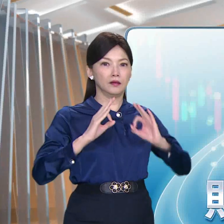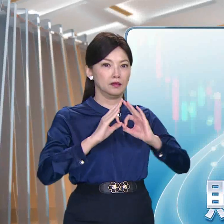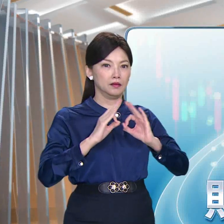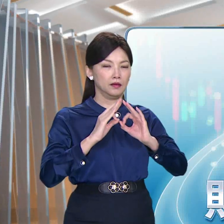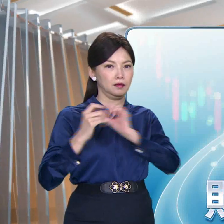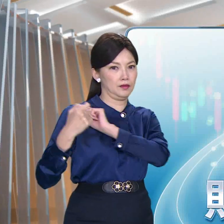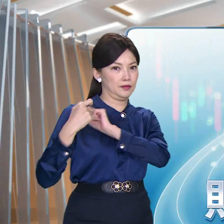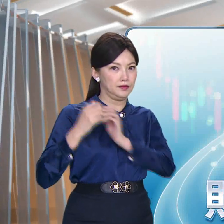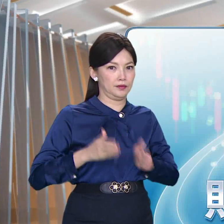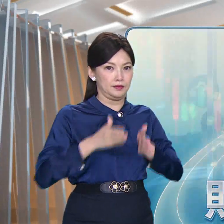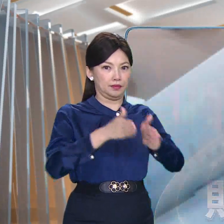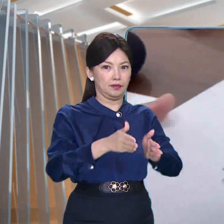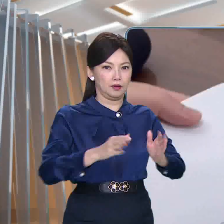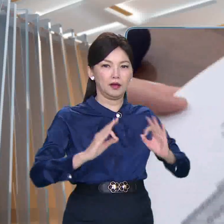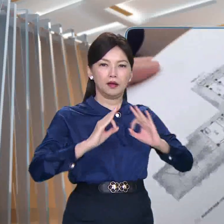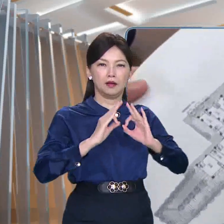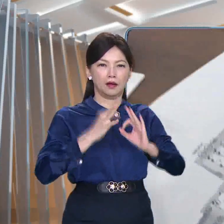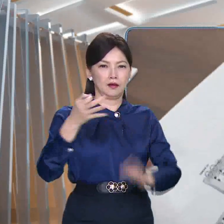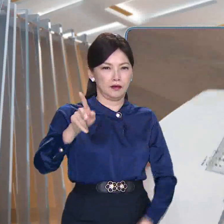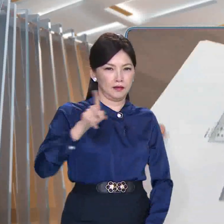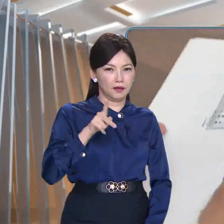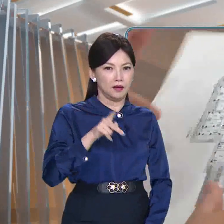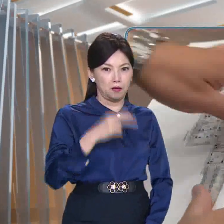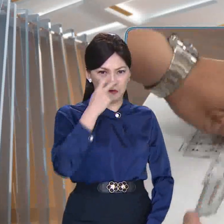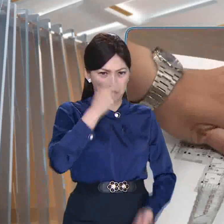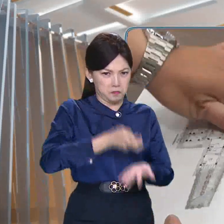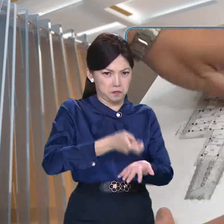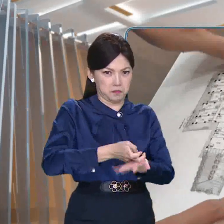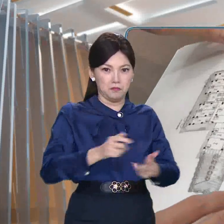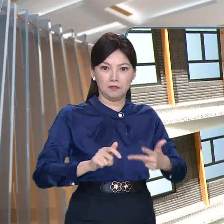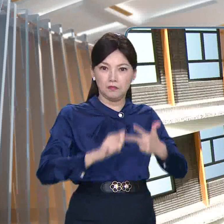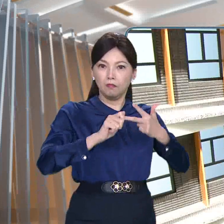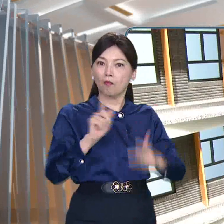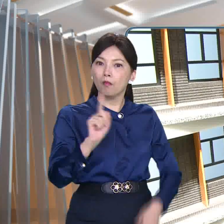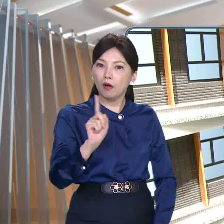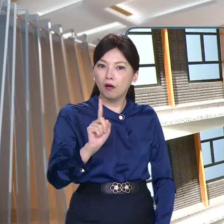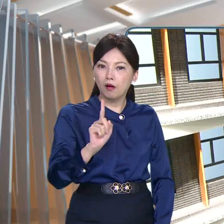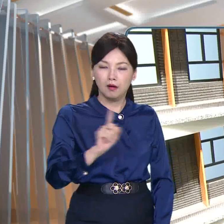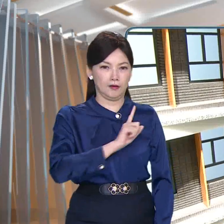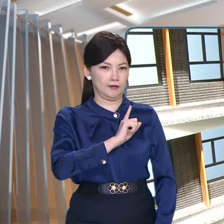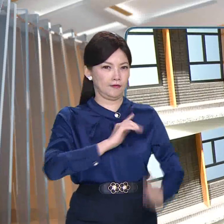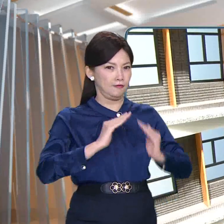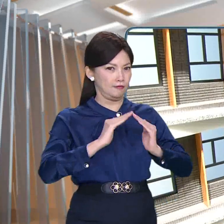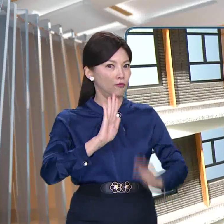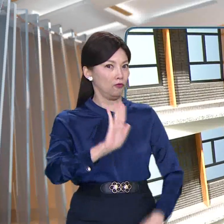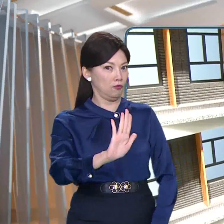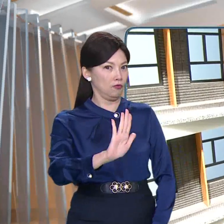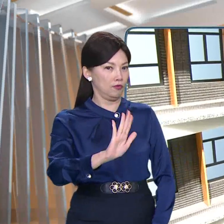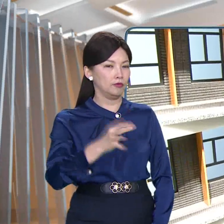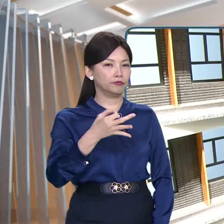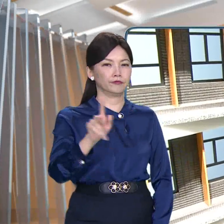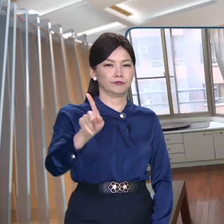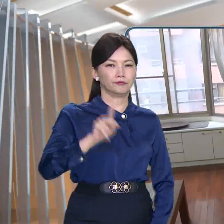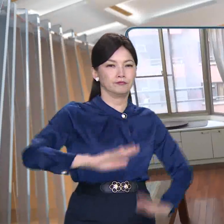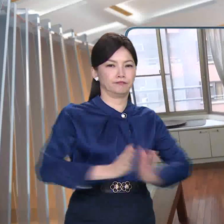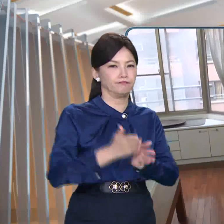央行日前祭出了第七波信用管制，名下有房产、购物贷款没有宽限